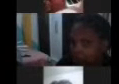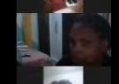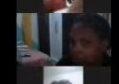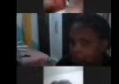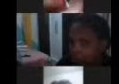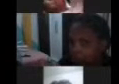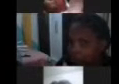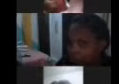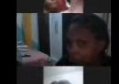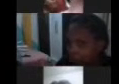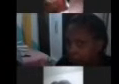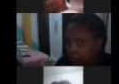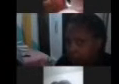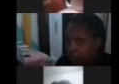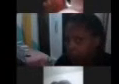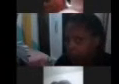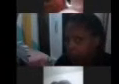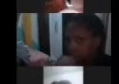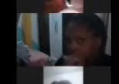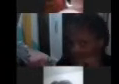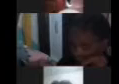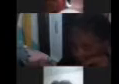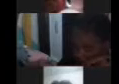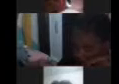Vai cair o que você quer agora, facinho, hein?